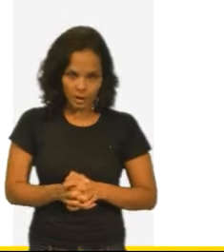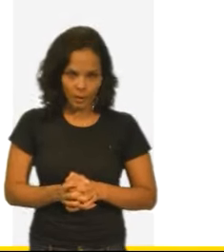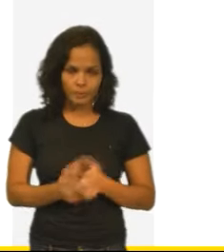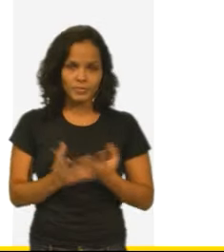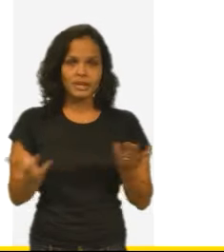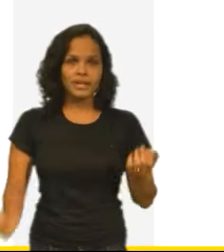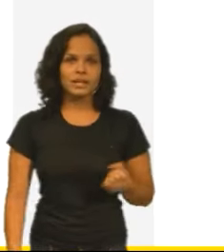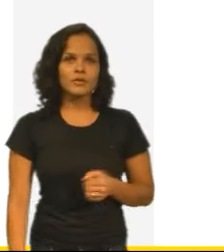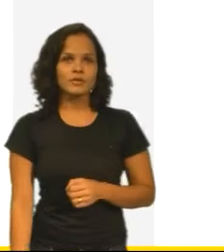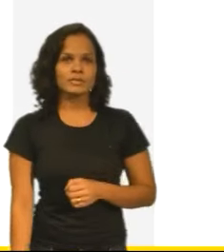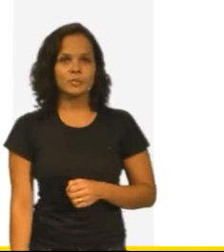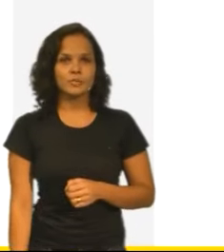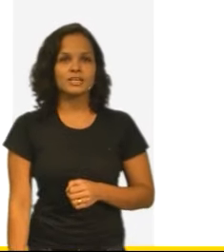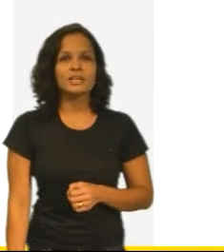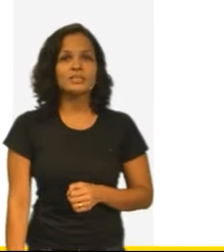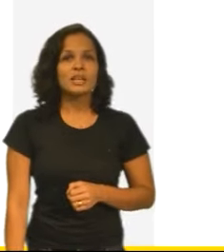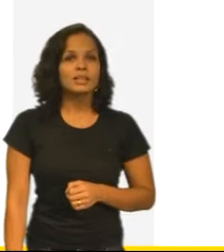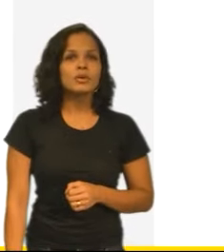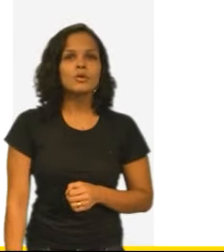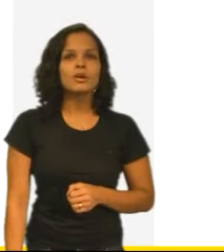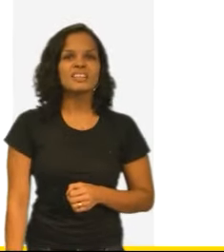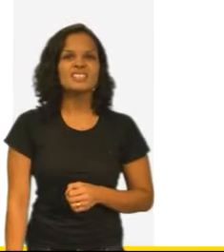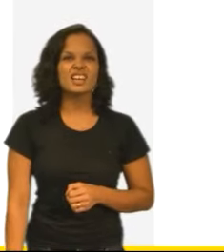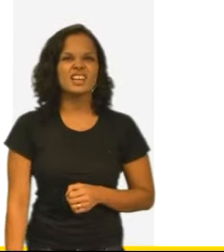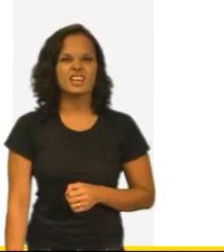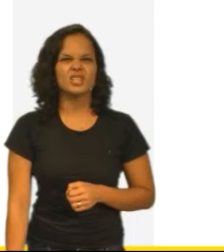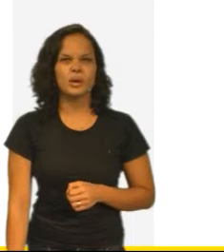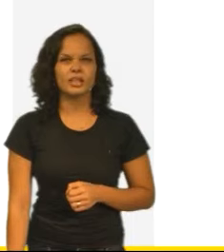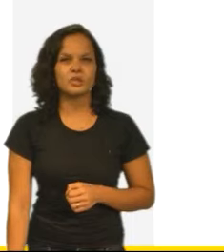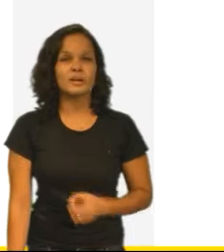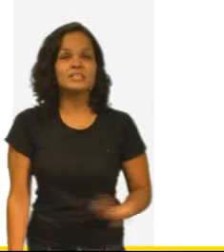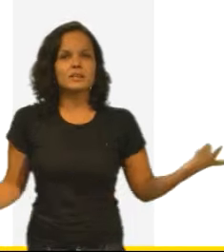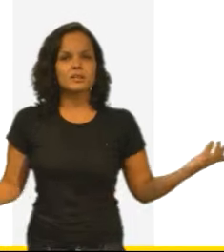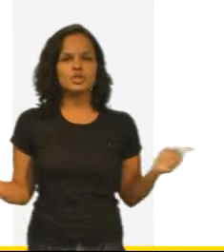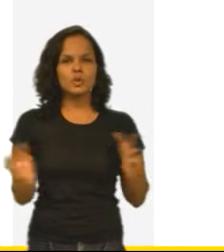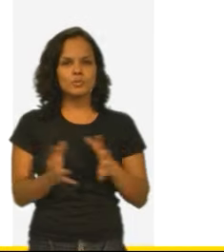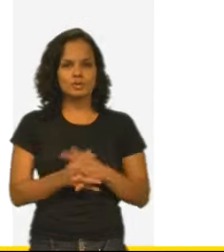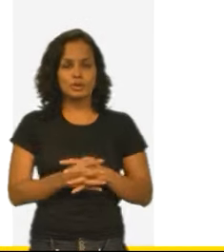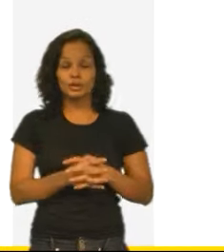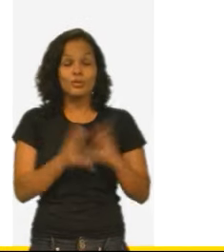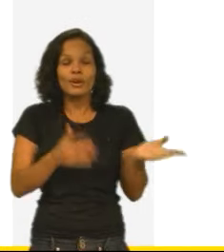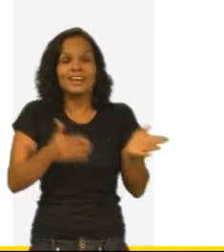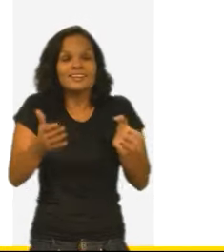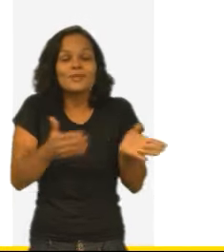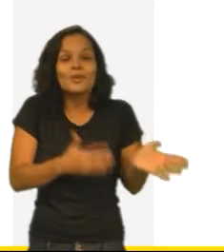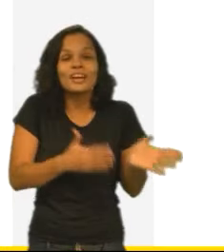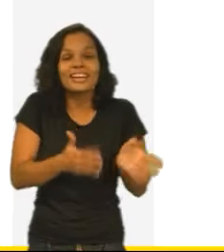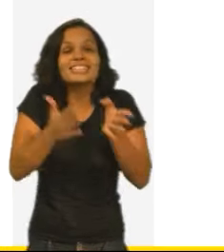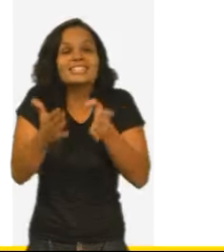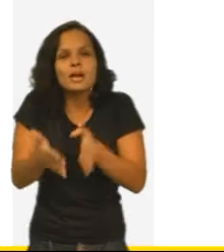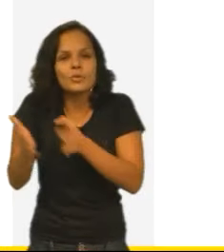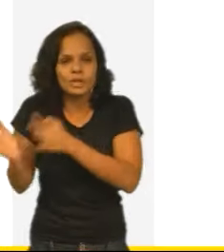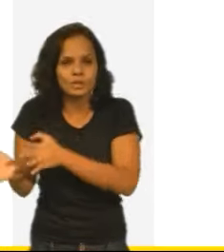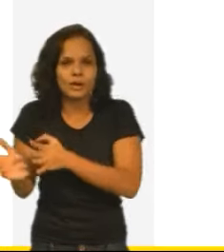plural. Daí eu vou dizer para vocês, não colocar ser educados, mas somos, não colocaria são